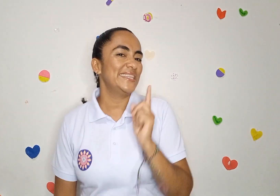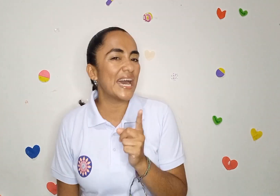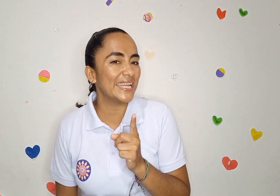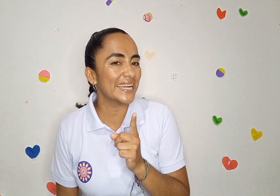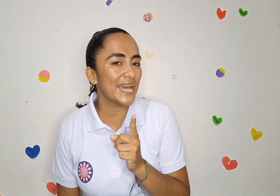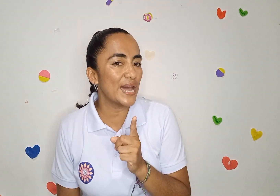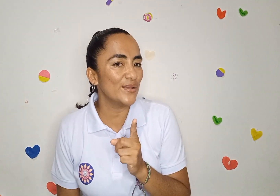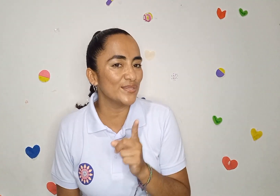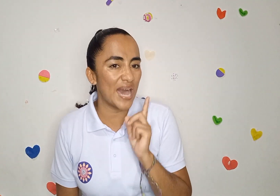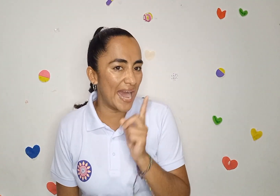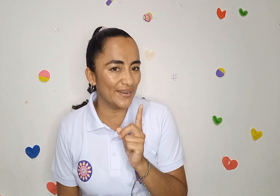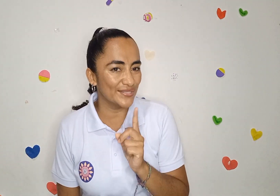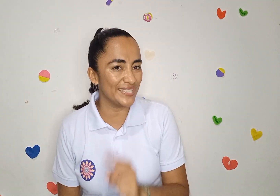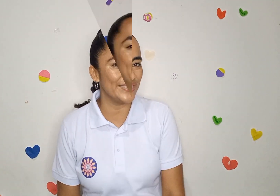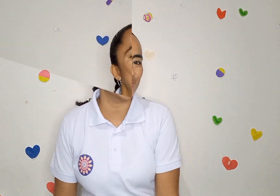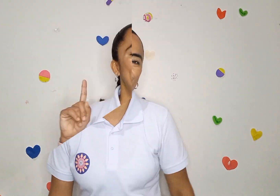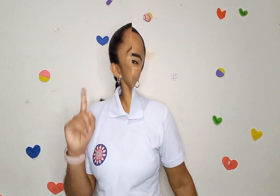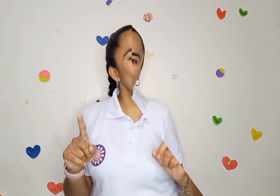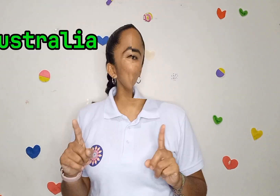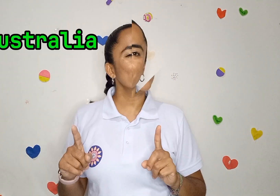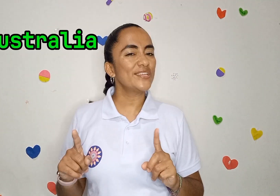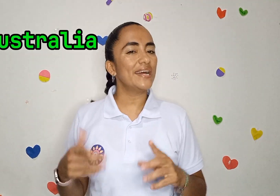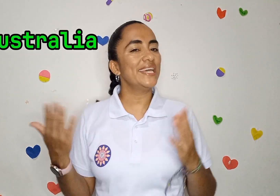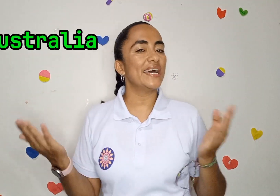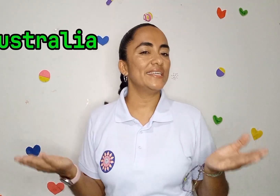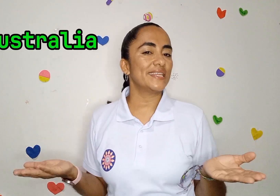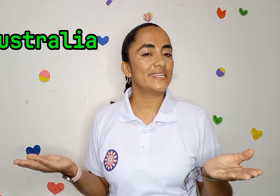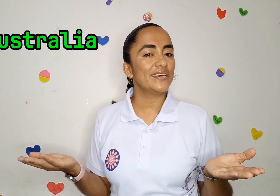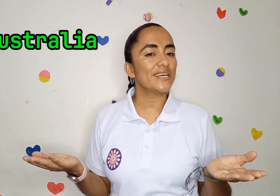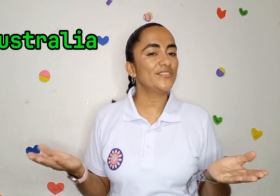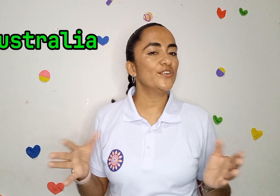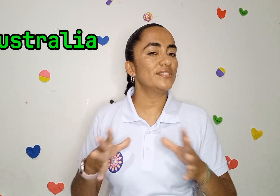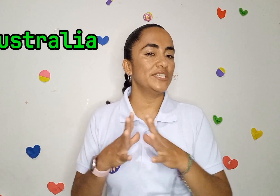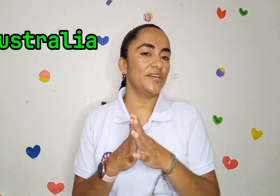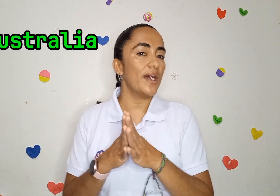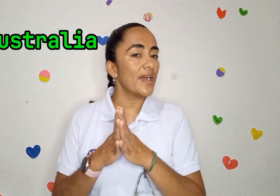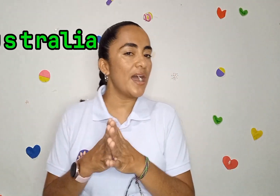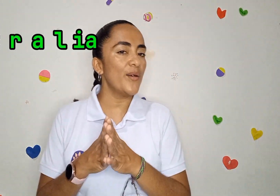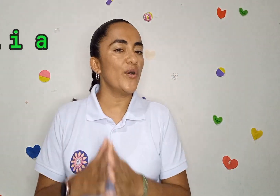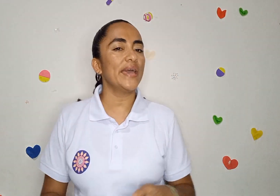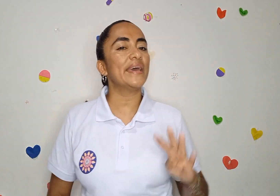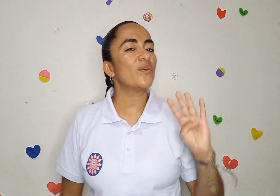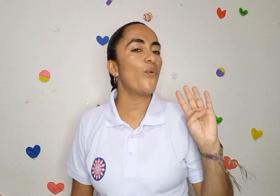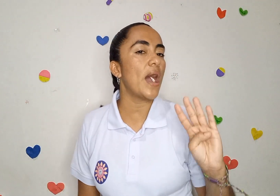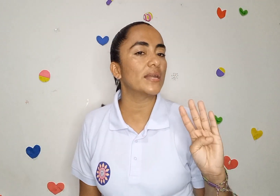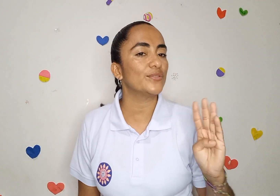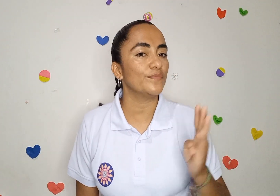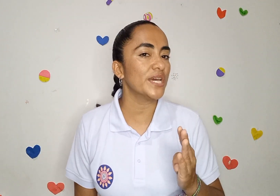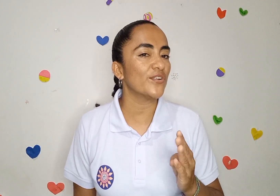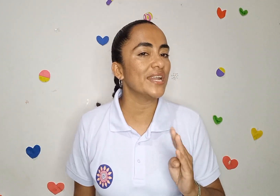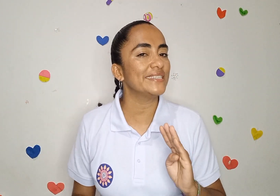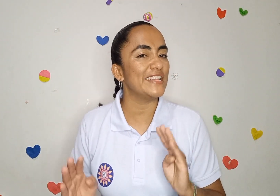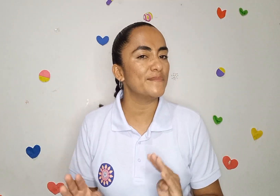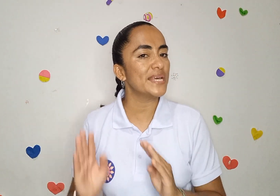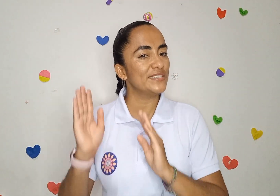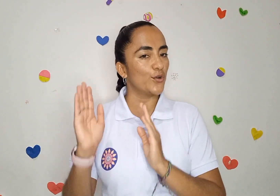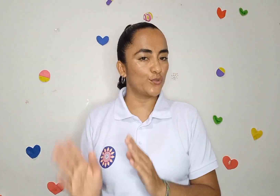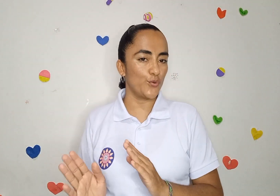darle regalos a los niños. En Australia, esta celebración se lleva a cabo el 4er miércoles del mes de octubre.